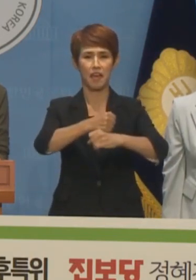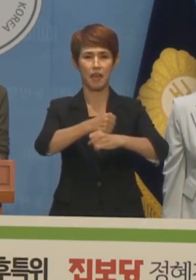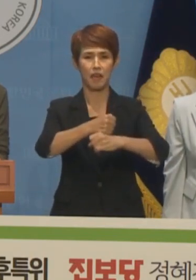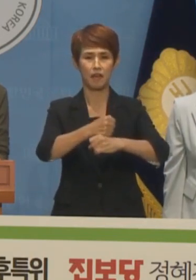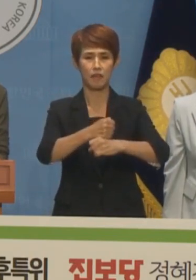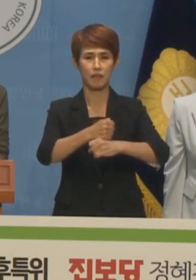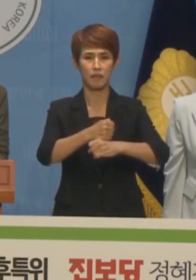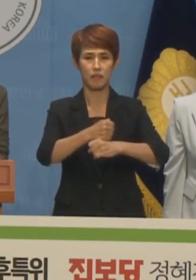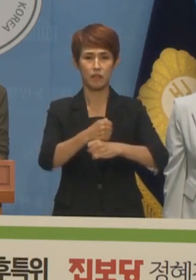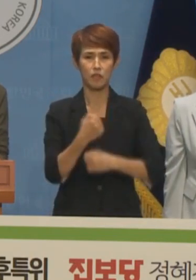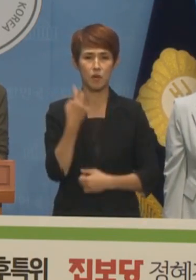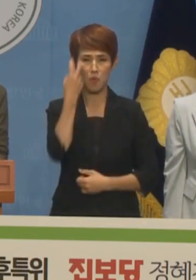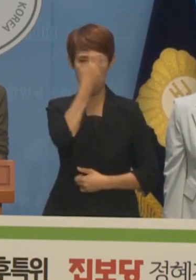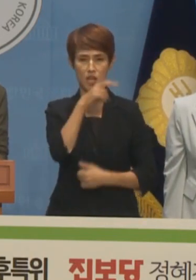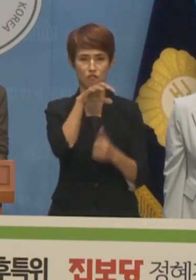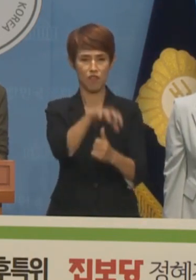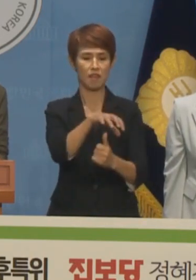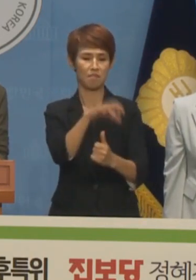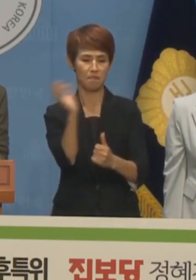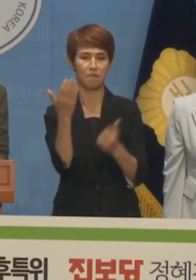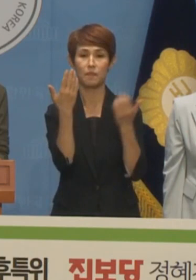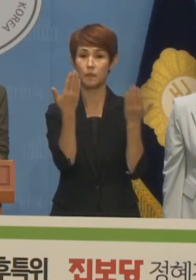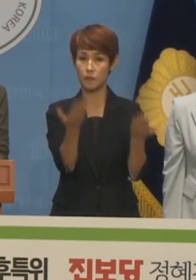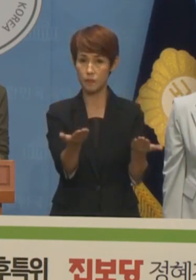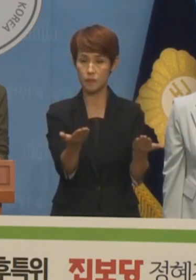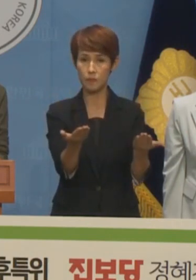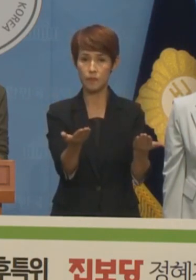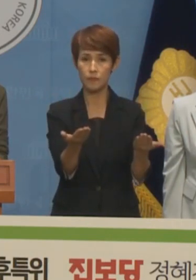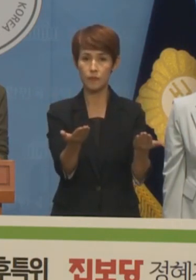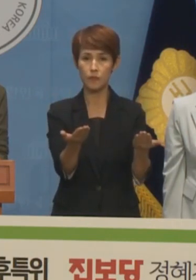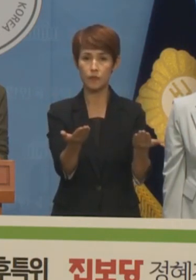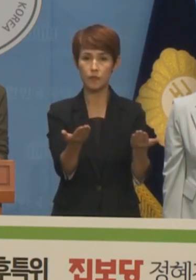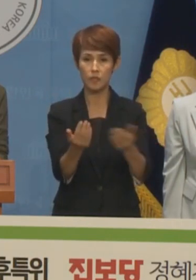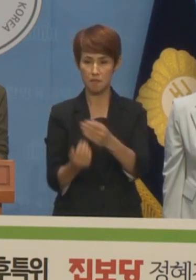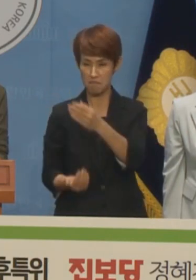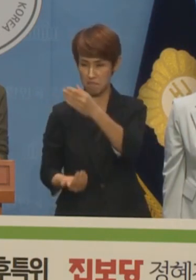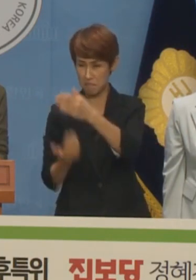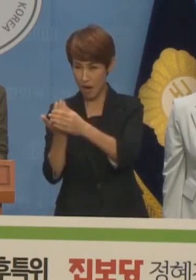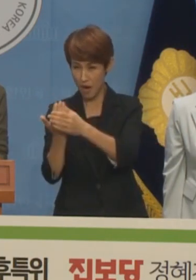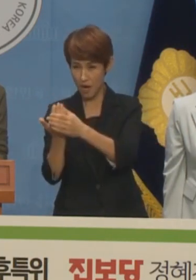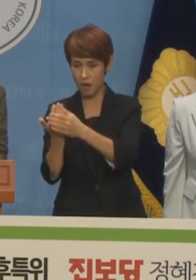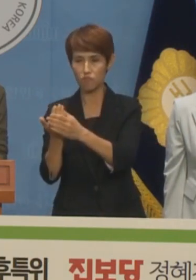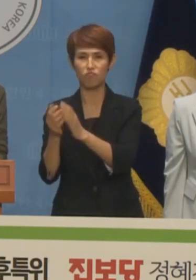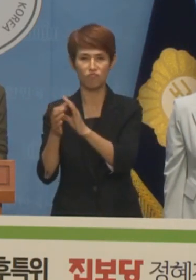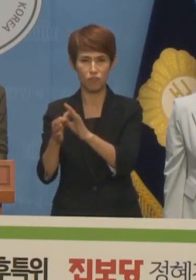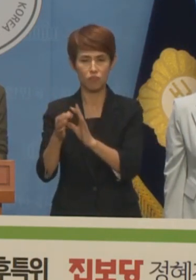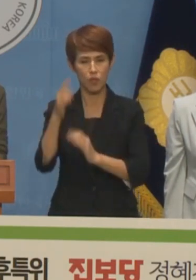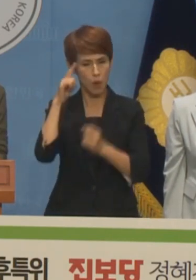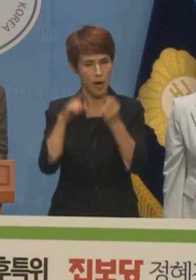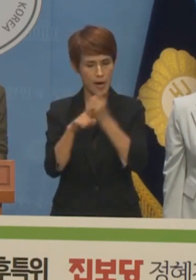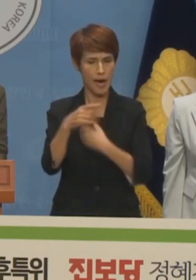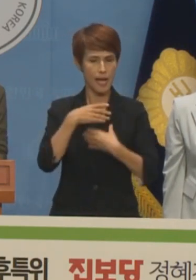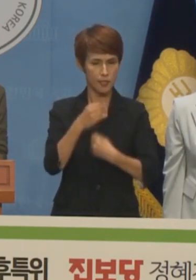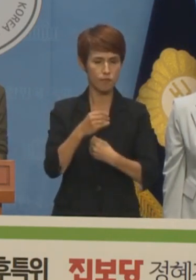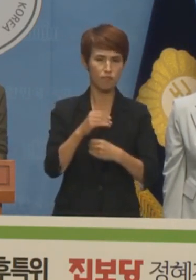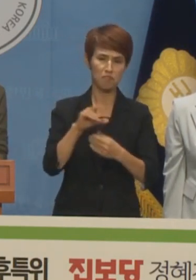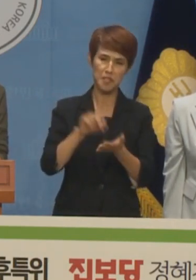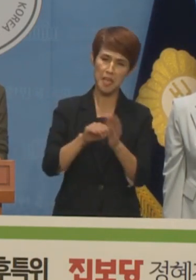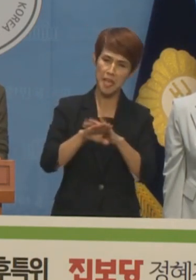관리의 규제는 완화하고 대규모 사고의 과학적인 안전 대책 마련만을